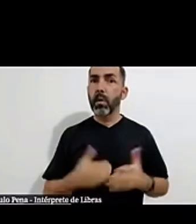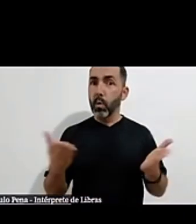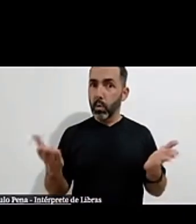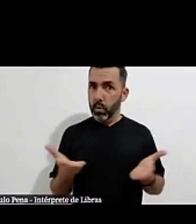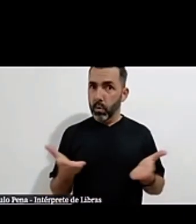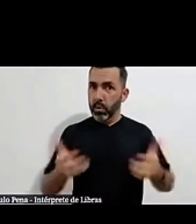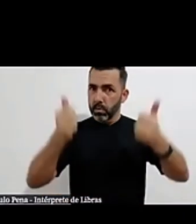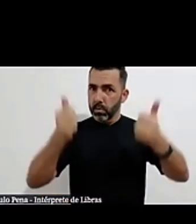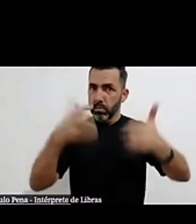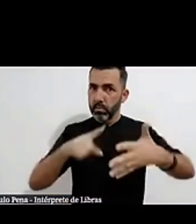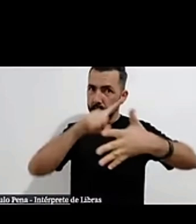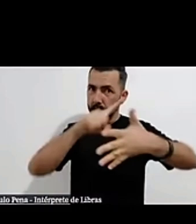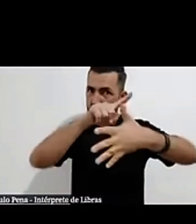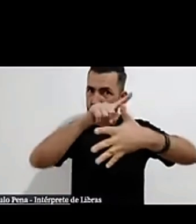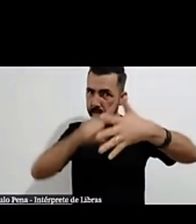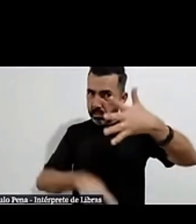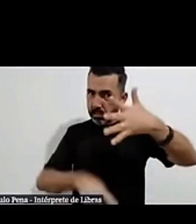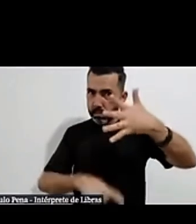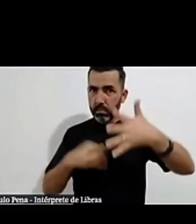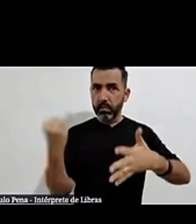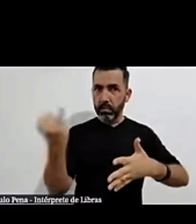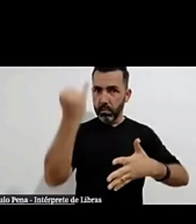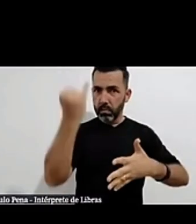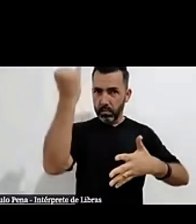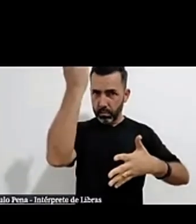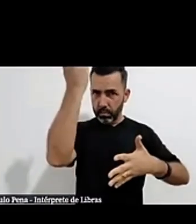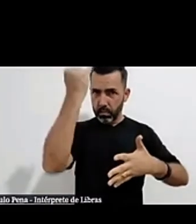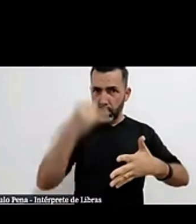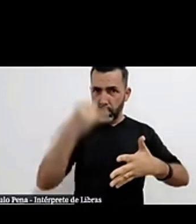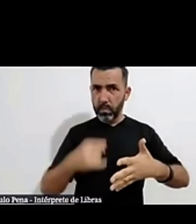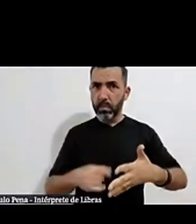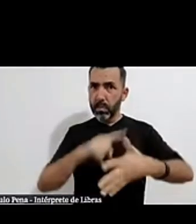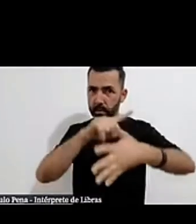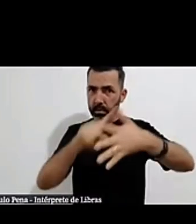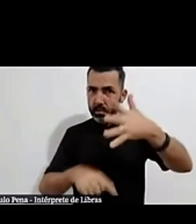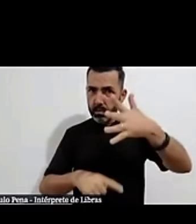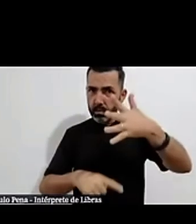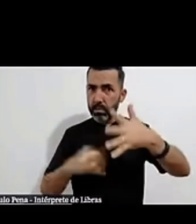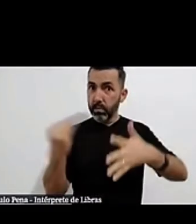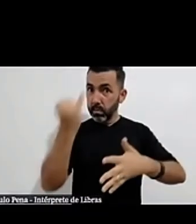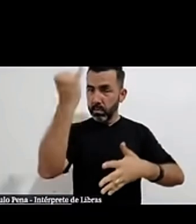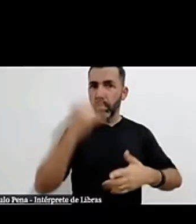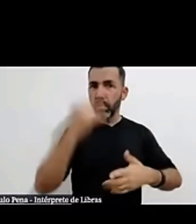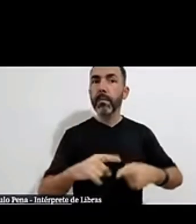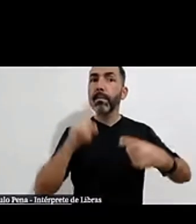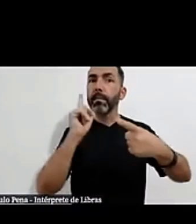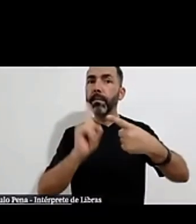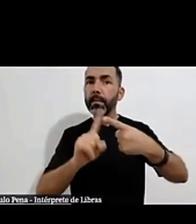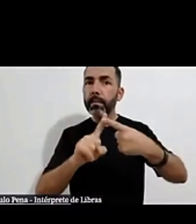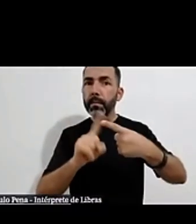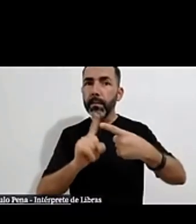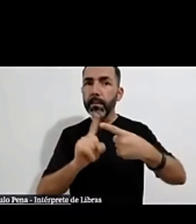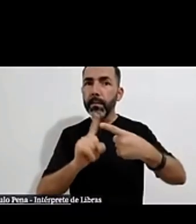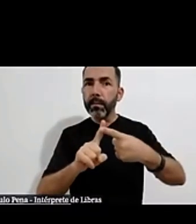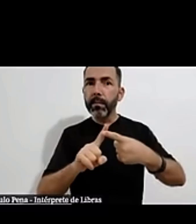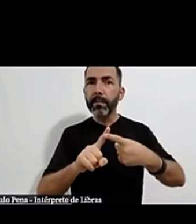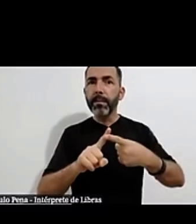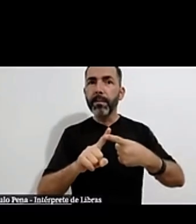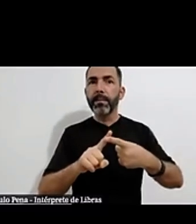importantes das causas da arritmia. Do primeiro deles é o